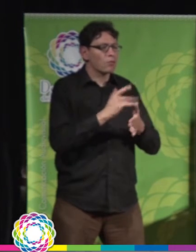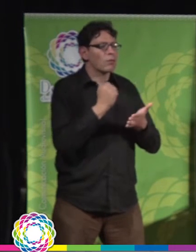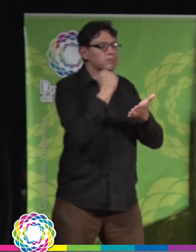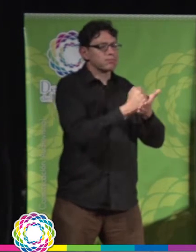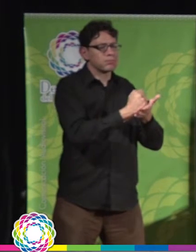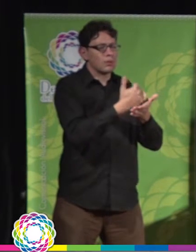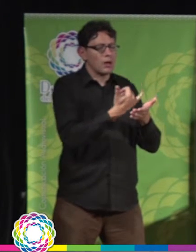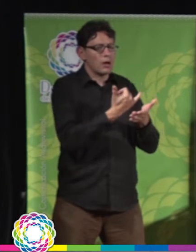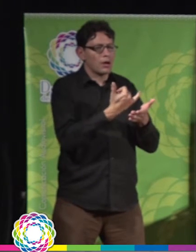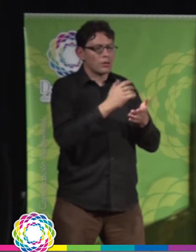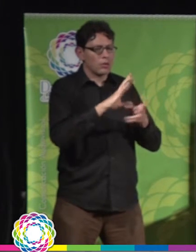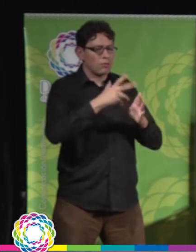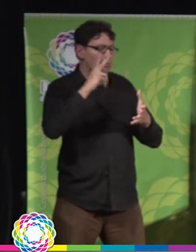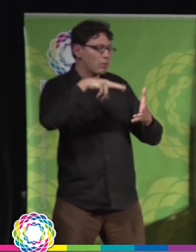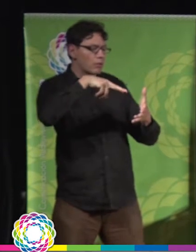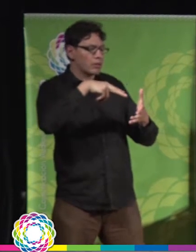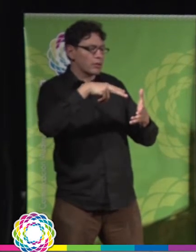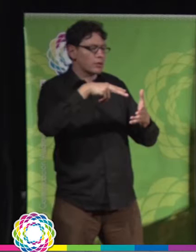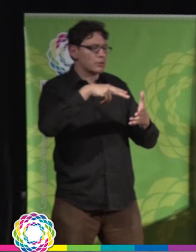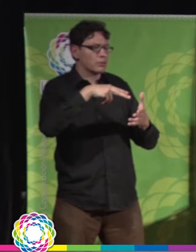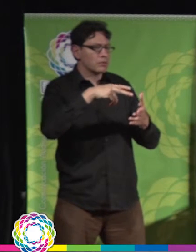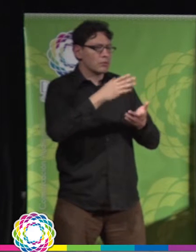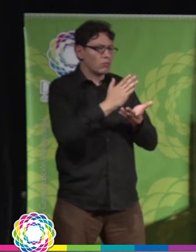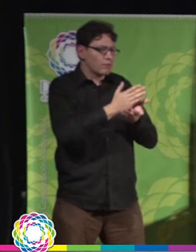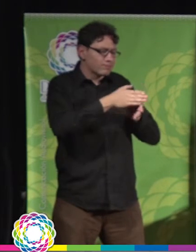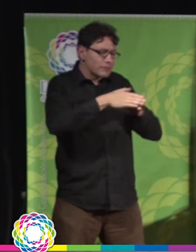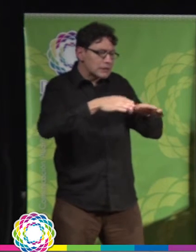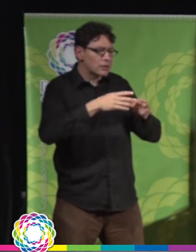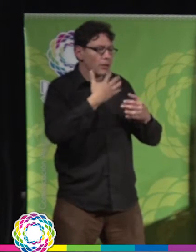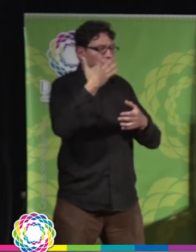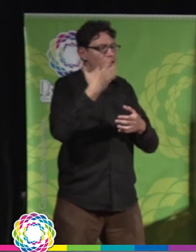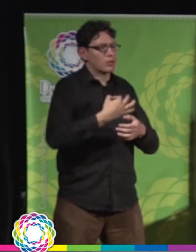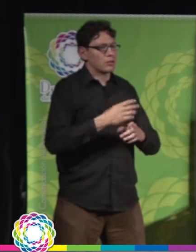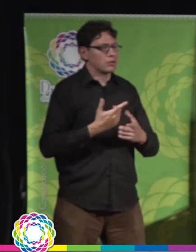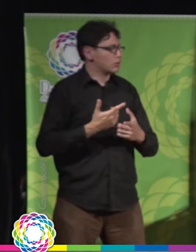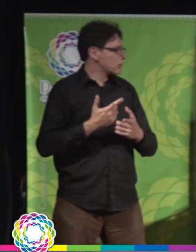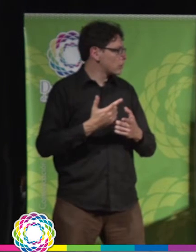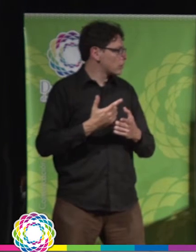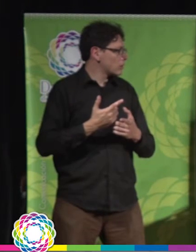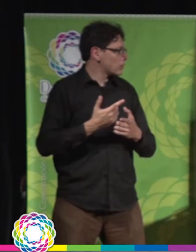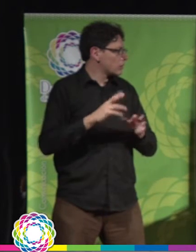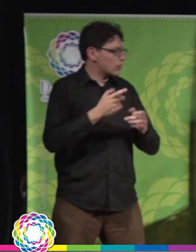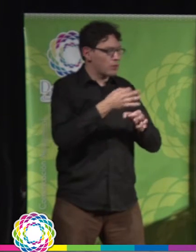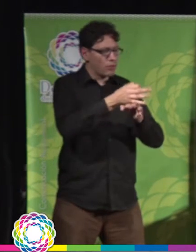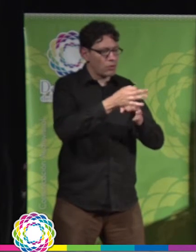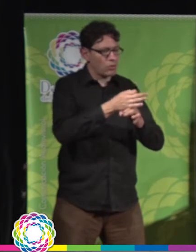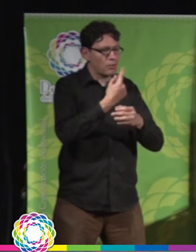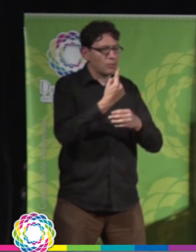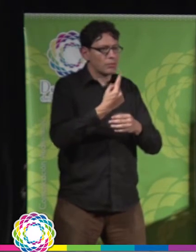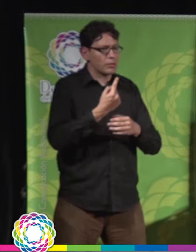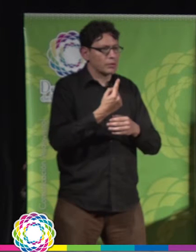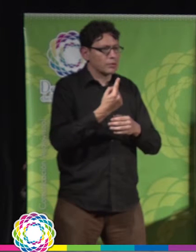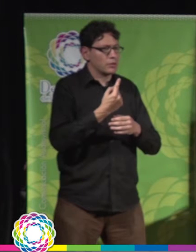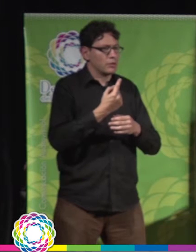y con una mirada muy segmentada de la realidad que pasa en las escuelas. Primero con